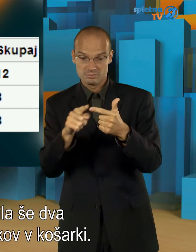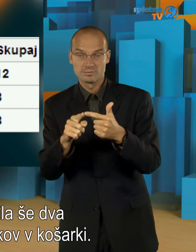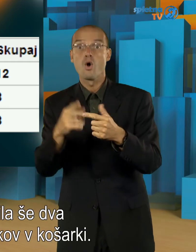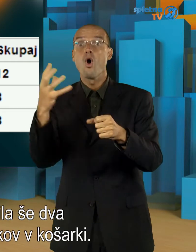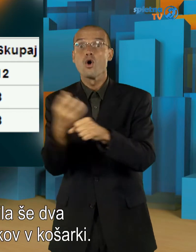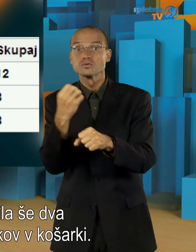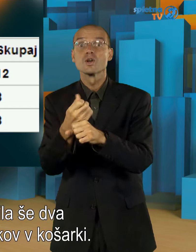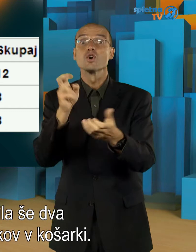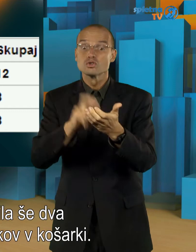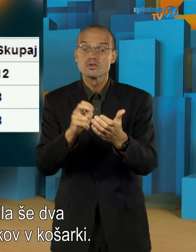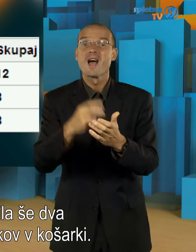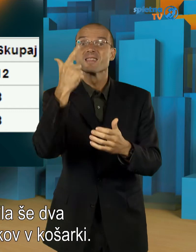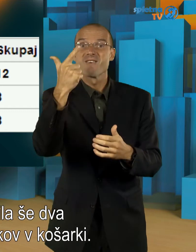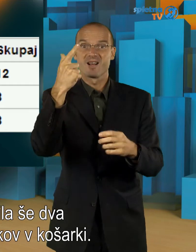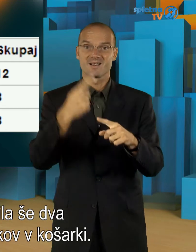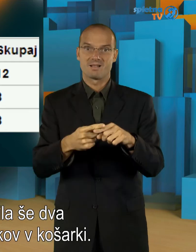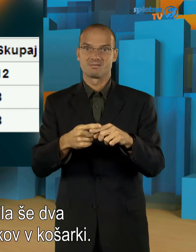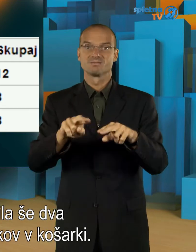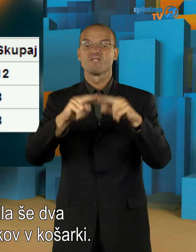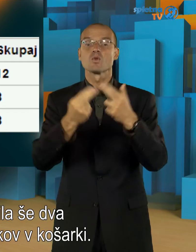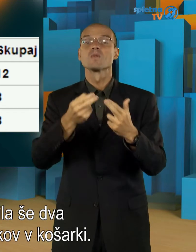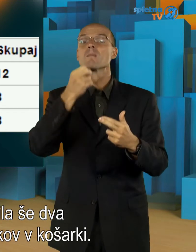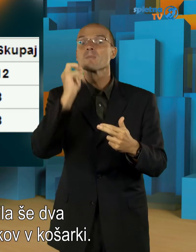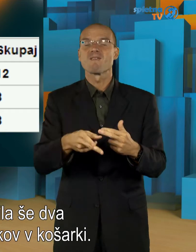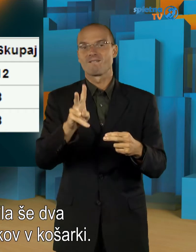še 2 naslova svetovnih prvakov v košarki.